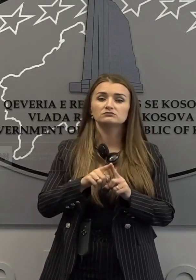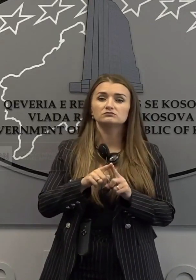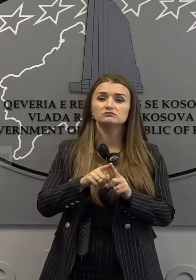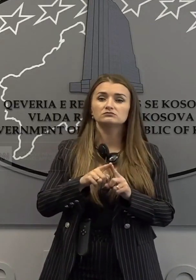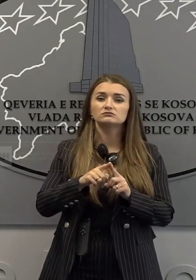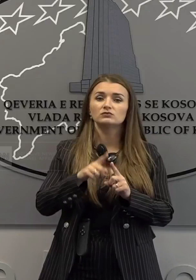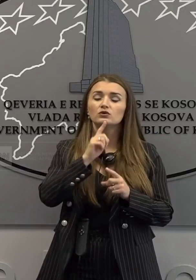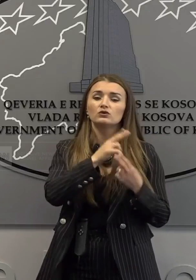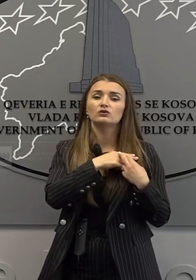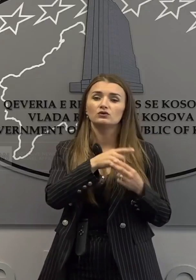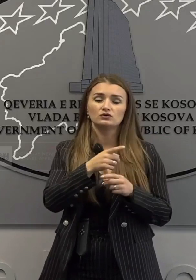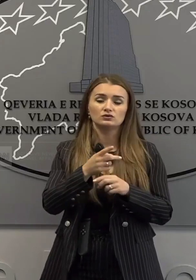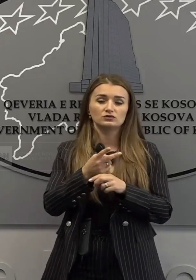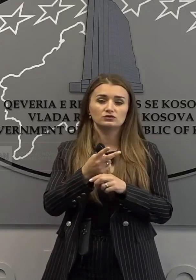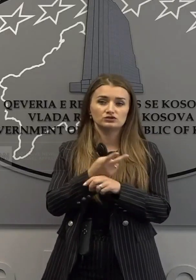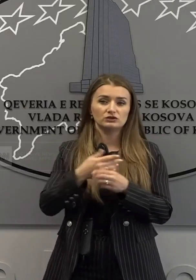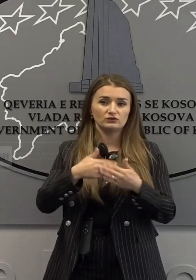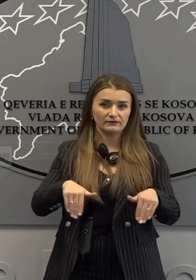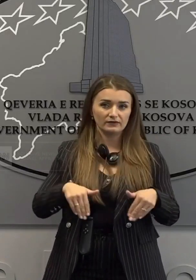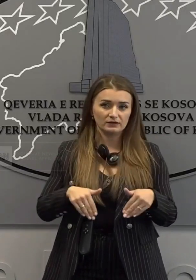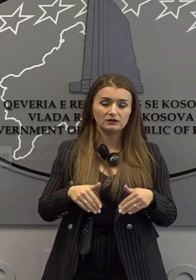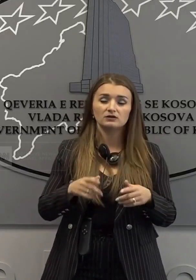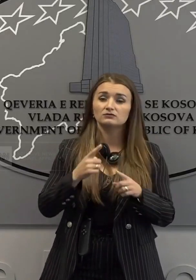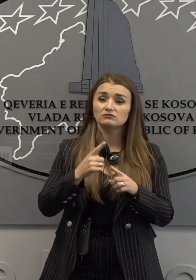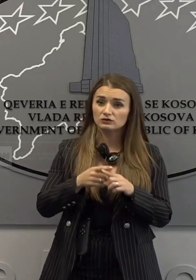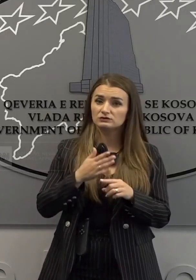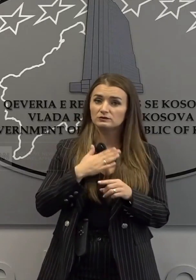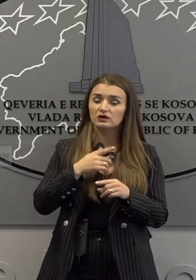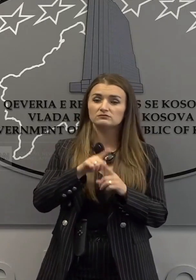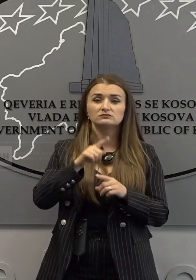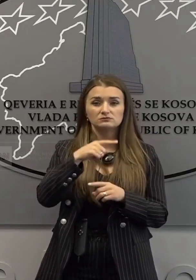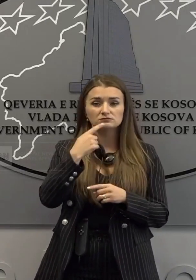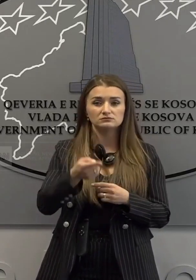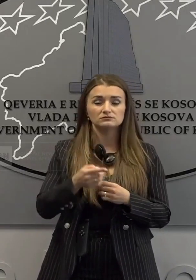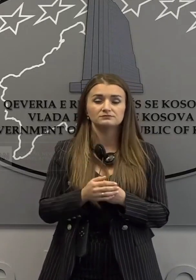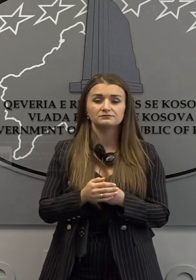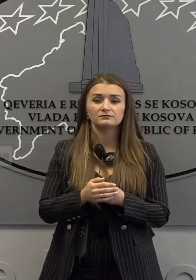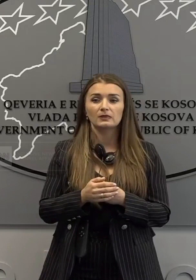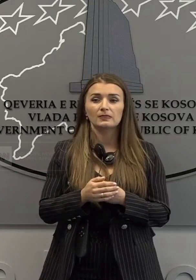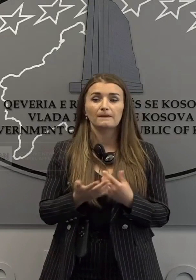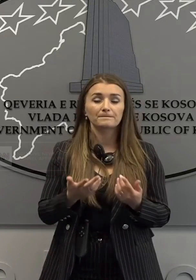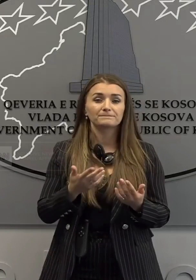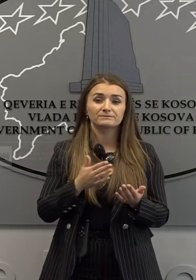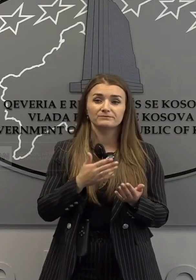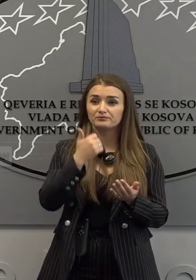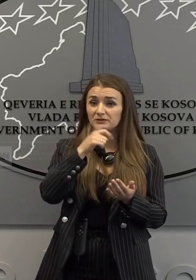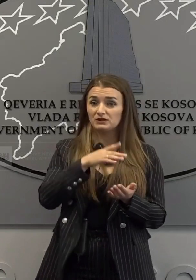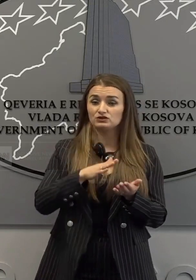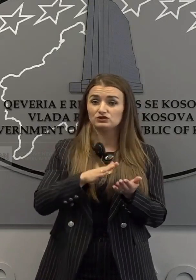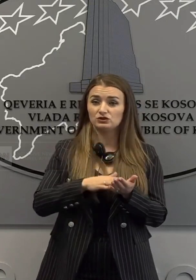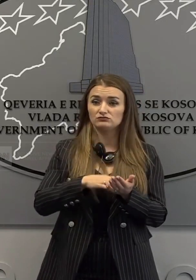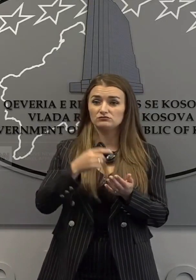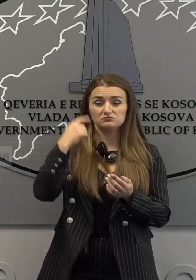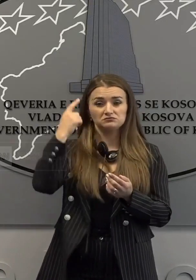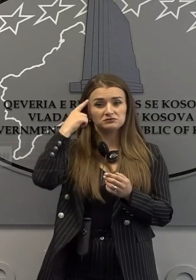autoritetet kompetente të Republikës së Serbisë. Dhe më tej, e vazhdon deklarimin, me qenë se ata gjithmonë thirrën në rendin